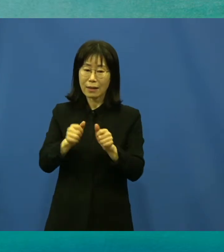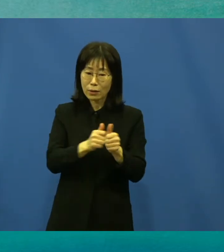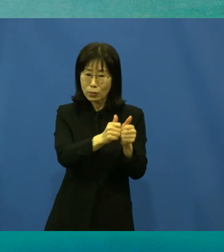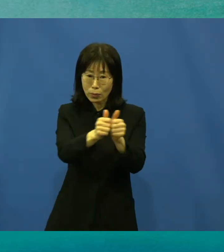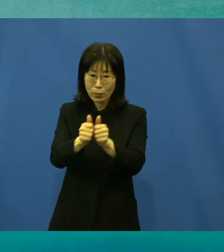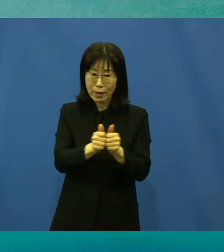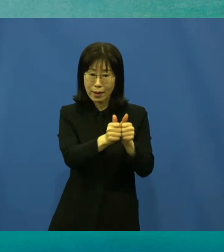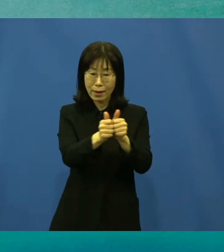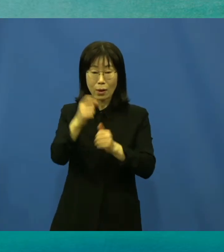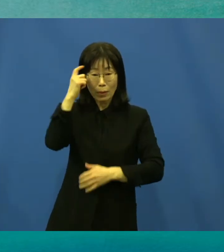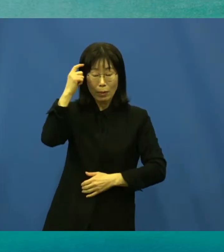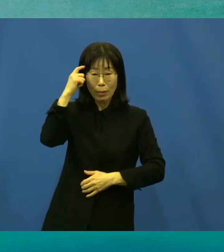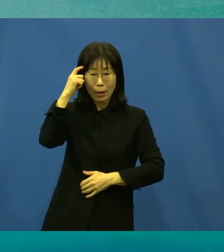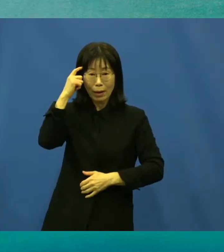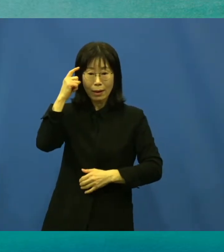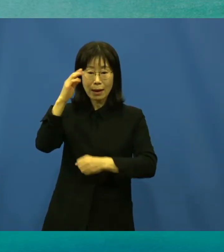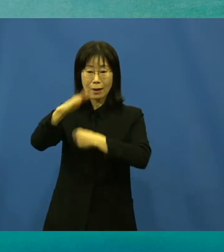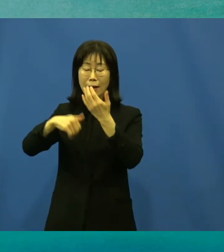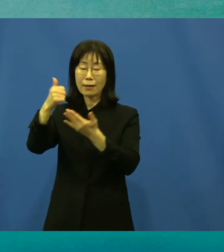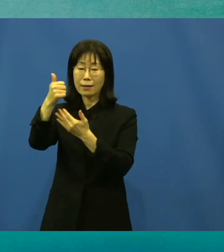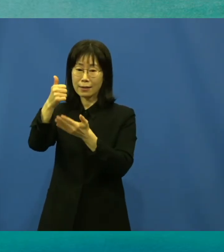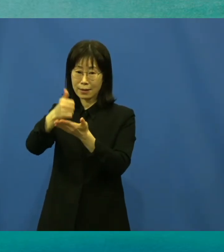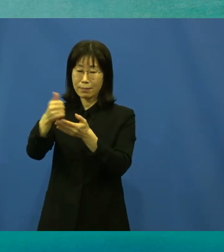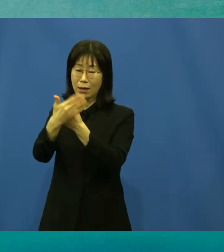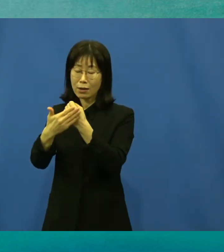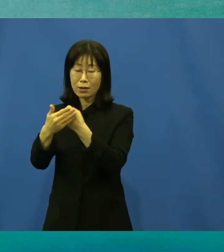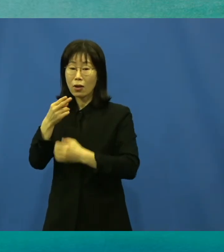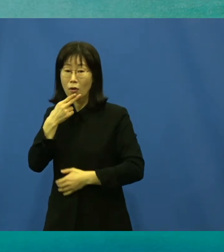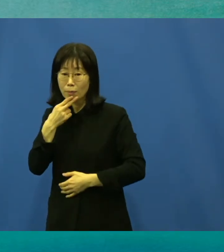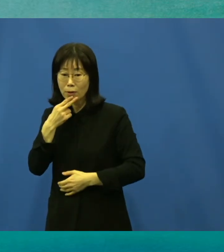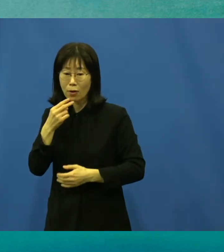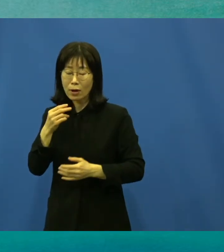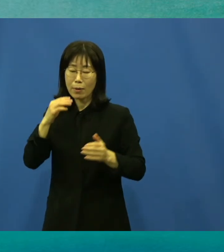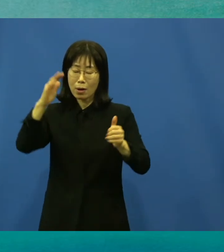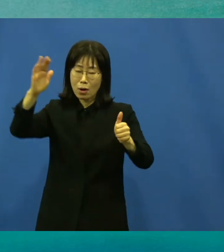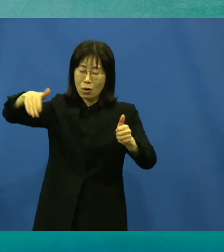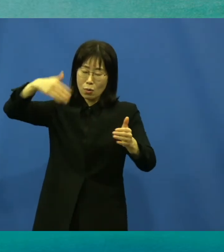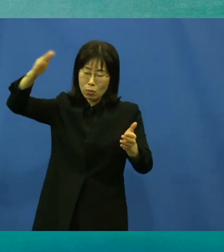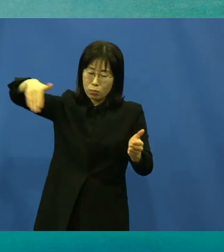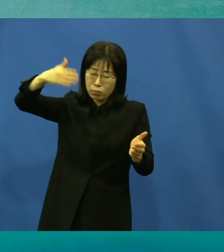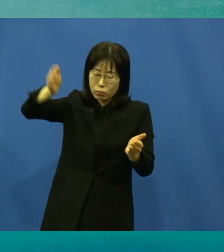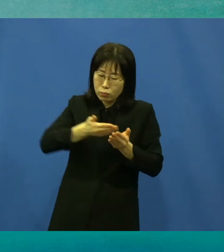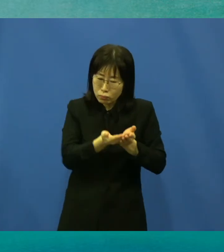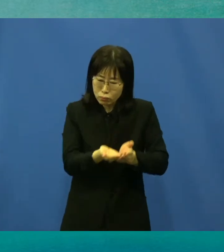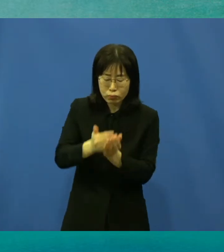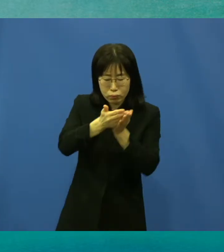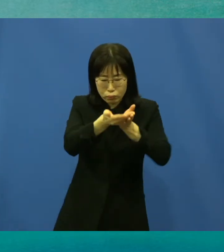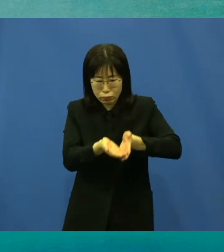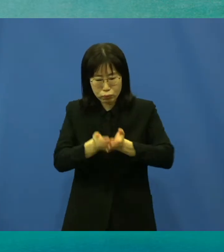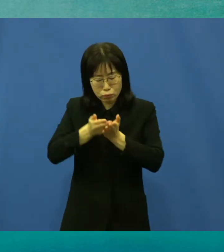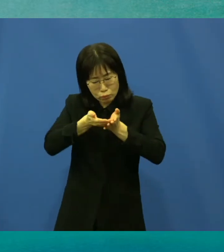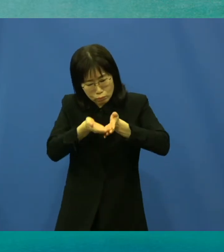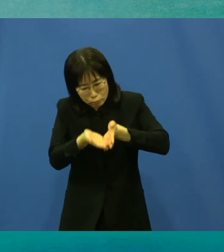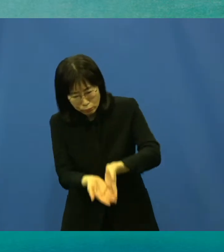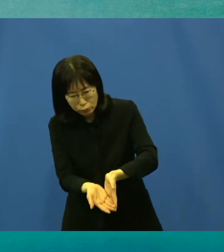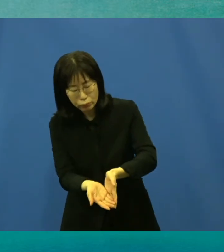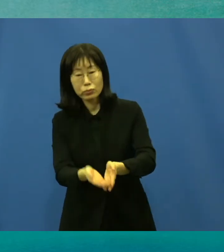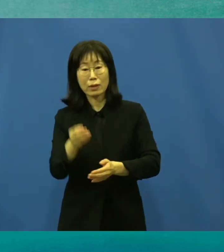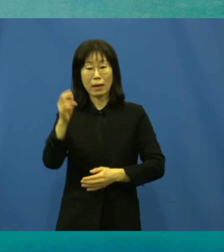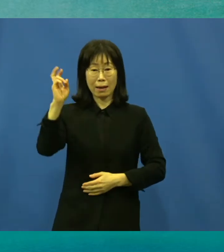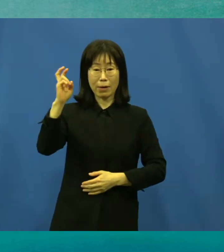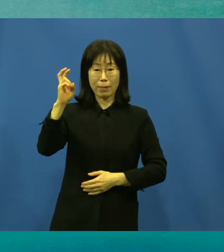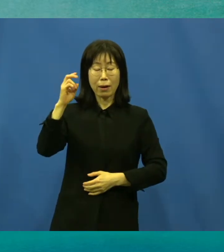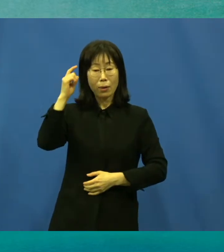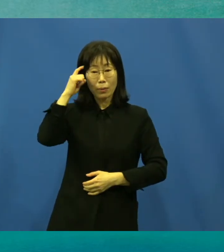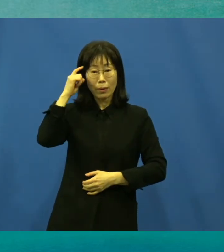사라져 버렸을 거예요. 제비에 뽑힌 일도, 그가 바다에 빠진 것도, 물고기에 잡아먹힌 것도 하나님의 은혜